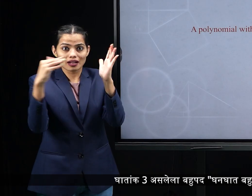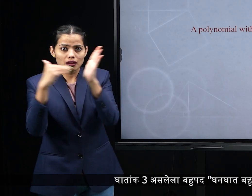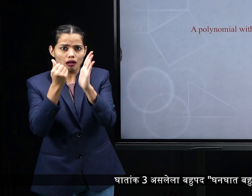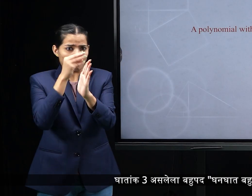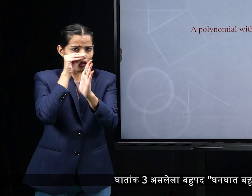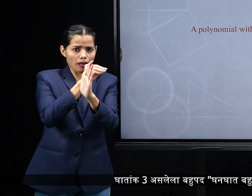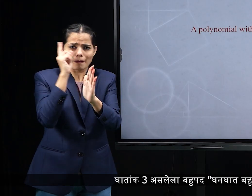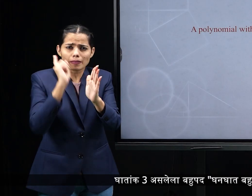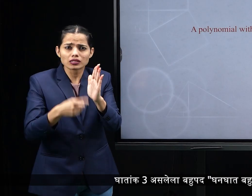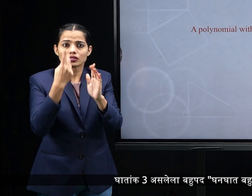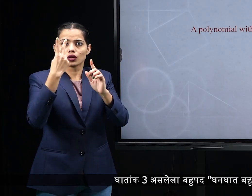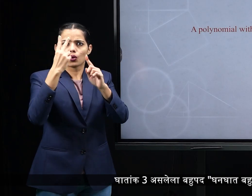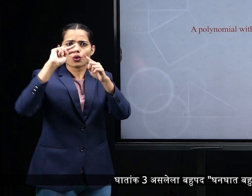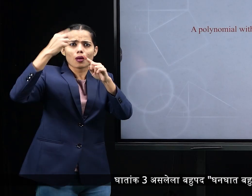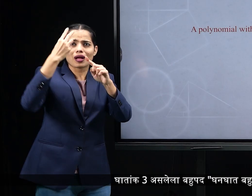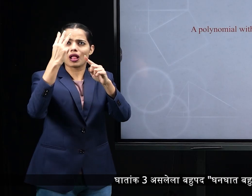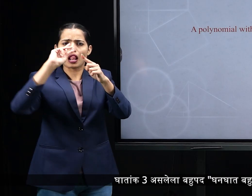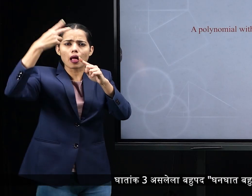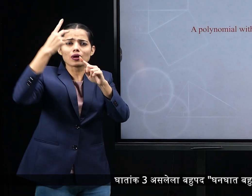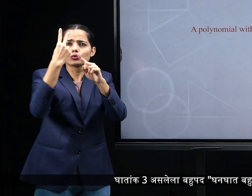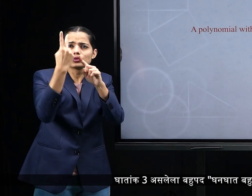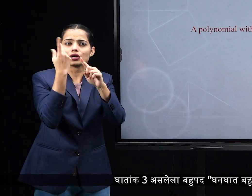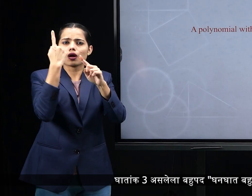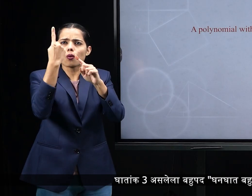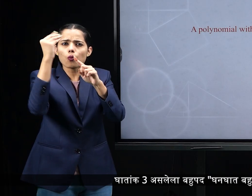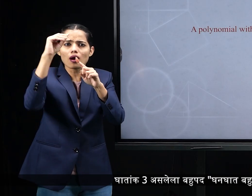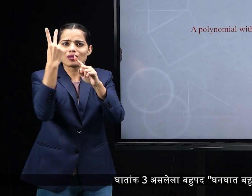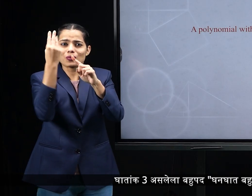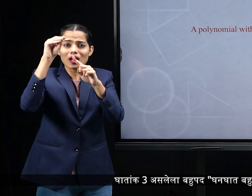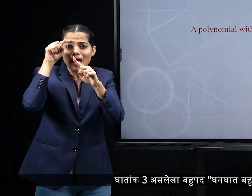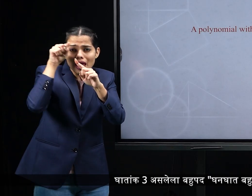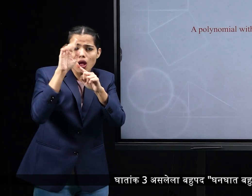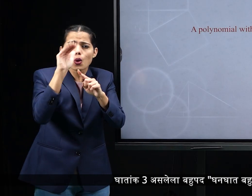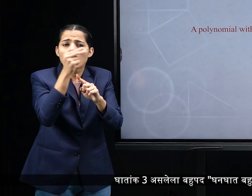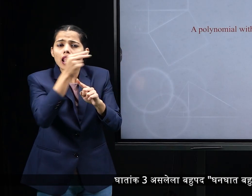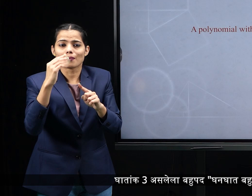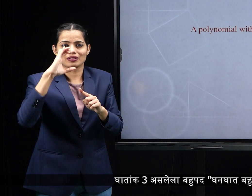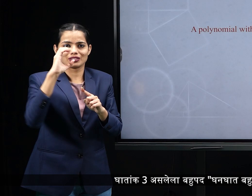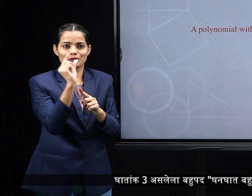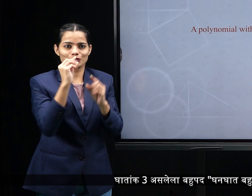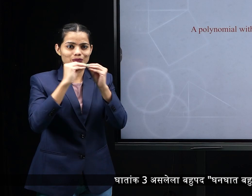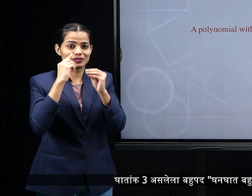घातांक 3 असलेला बहुपद घनघात बहुपद म्हणून ओळखला जातो.